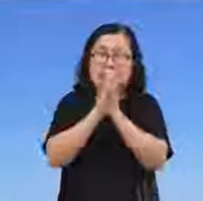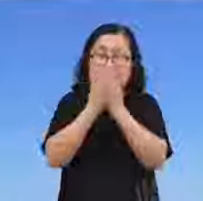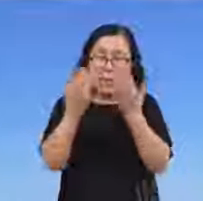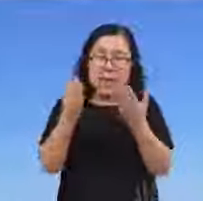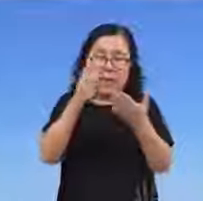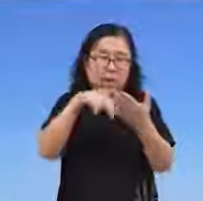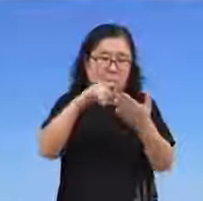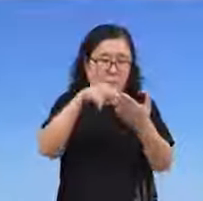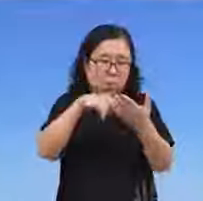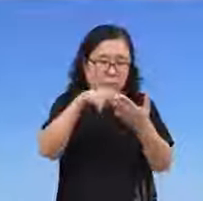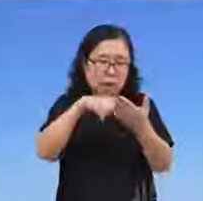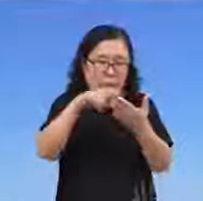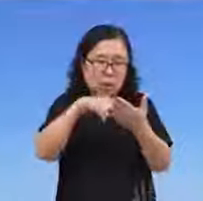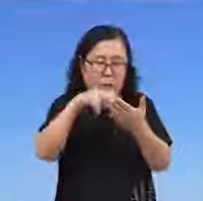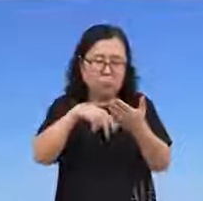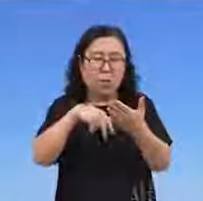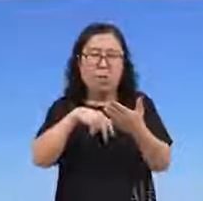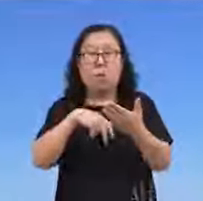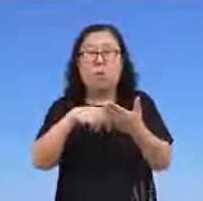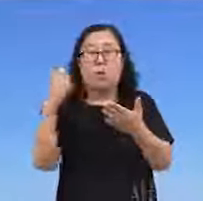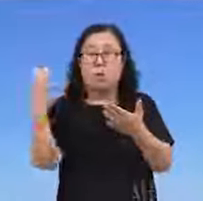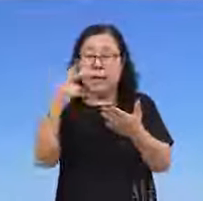읽으면서 얼마나 은혜를 받았는지 모릅니다.